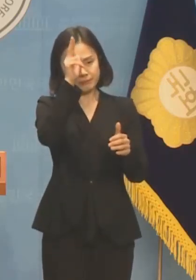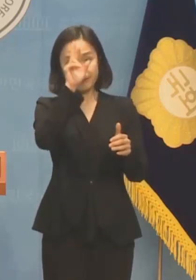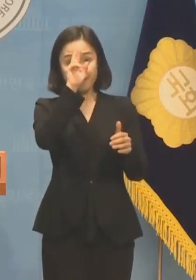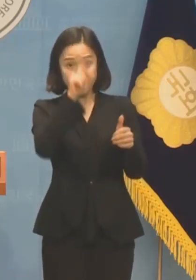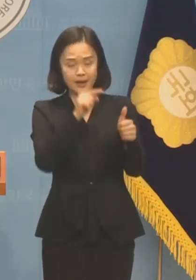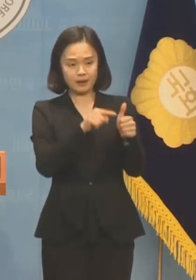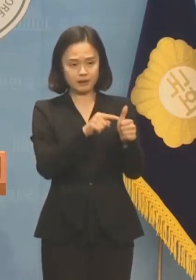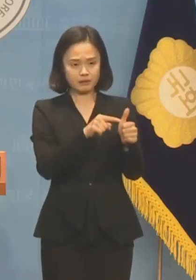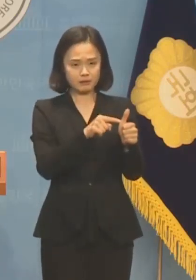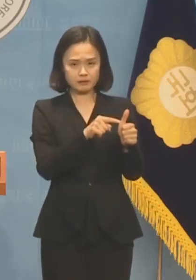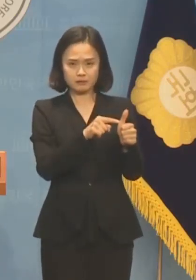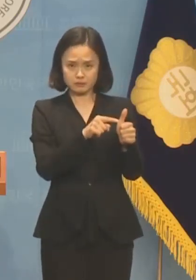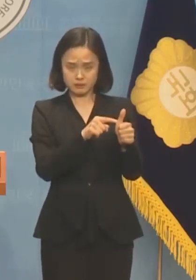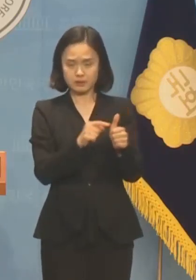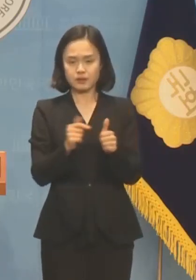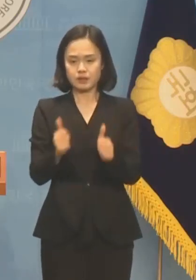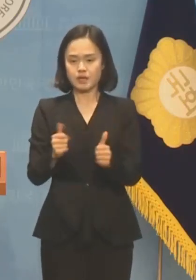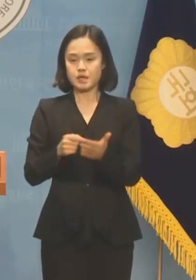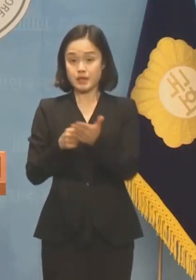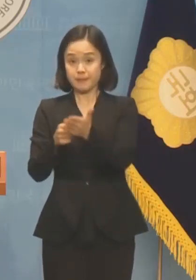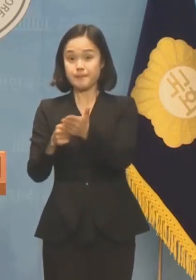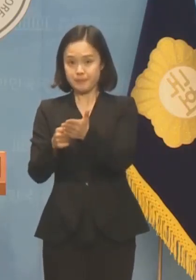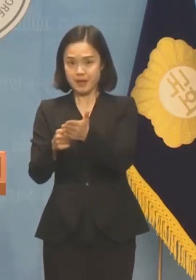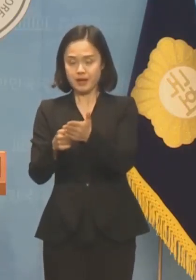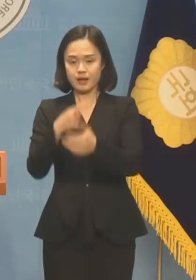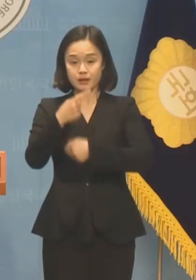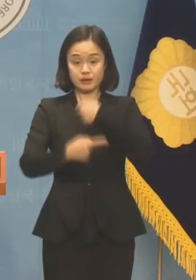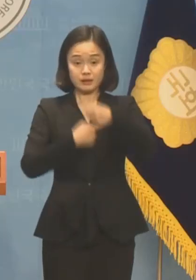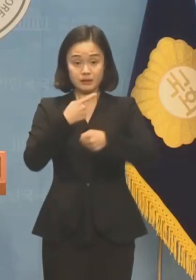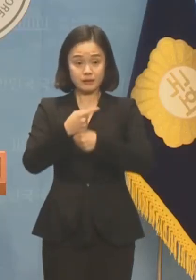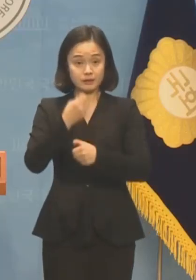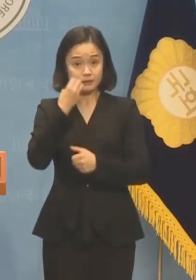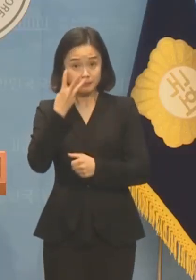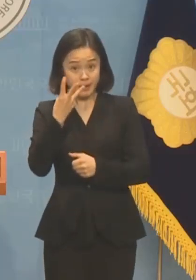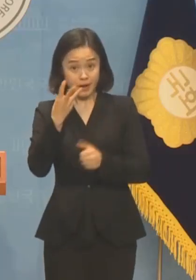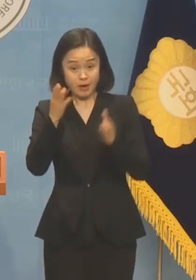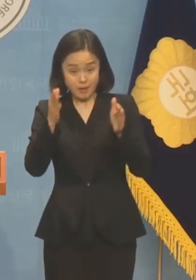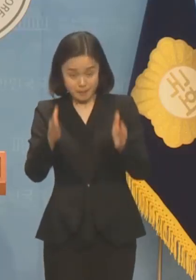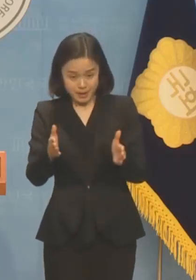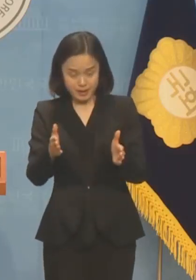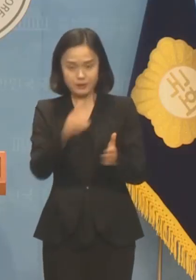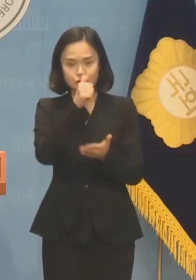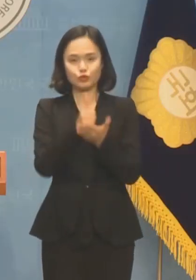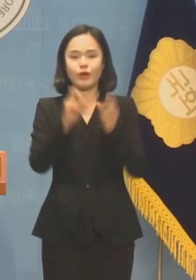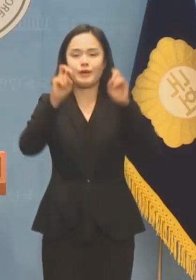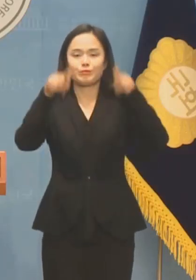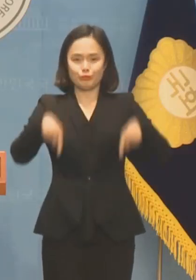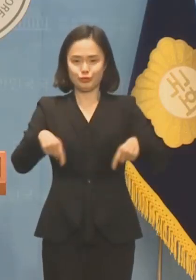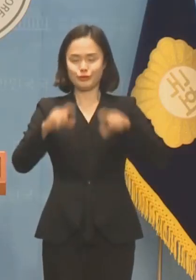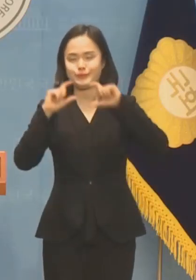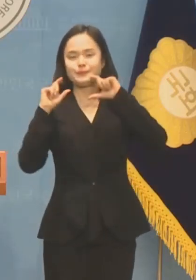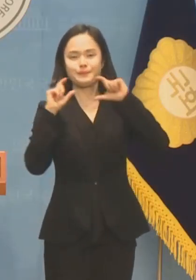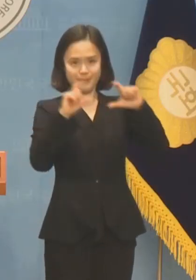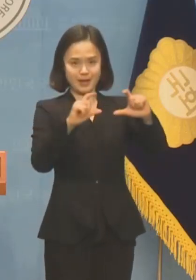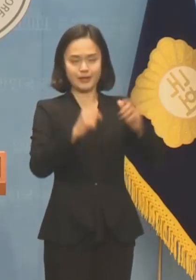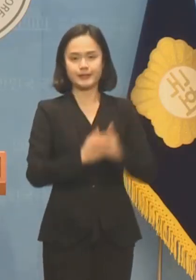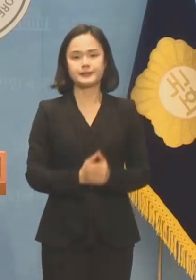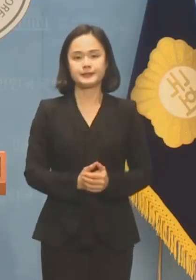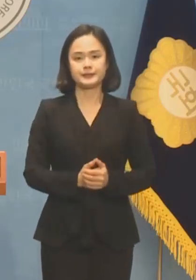판결입니다. 사필 규정입니다. 재판부는 김계환 전 해병대